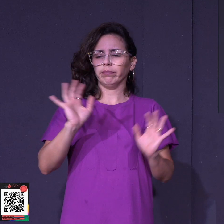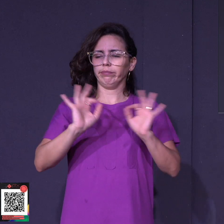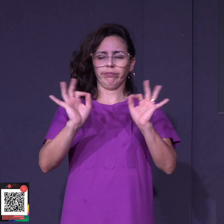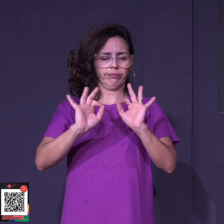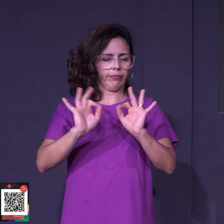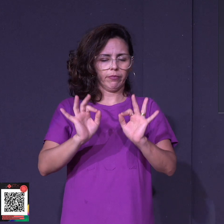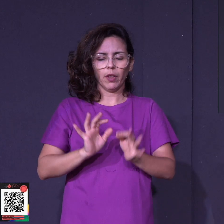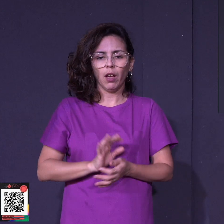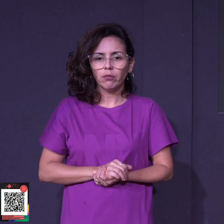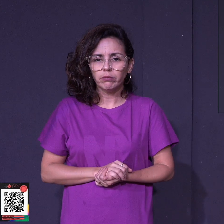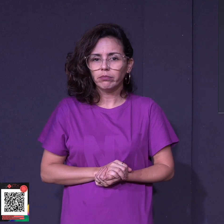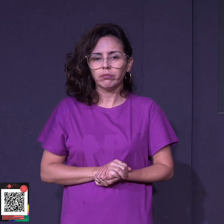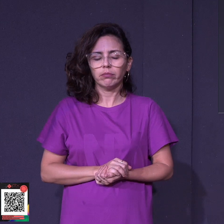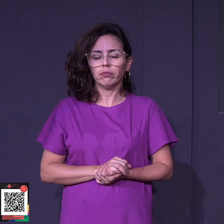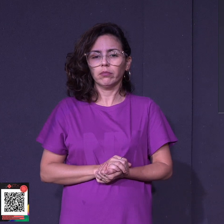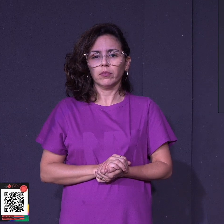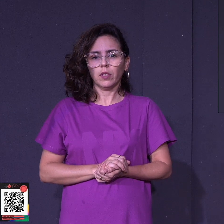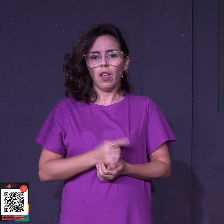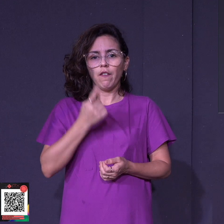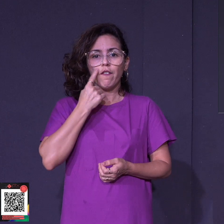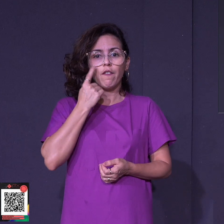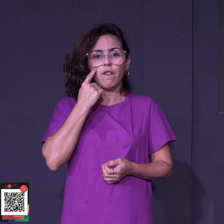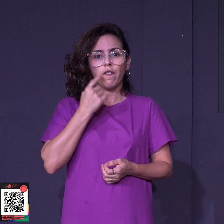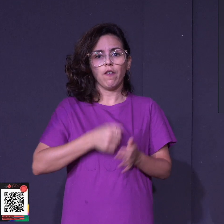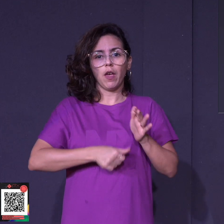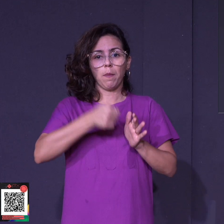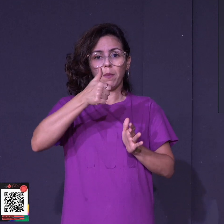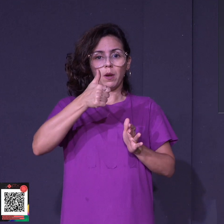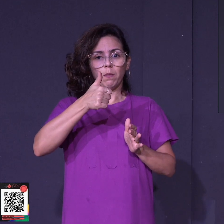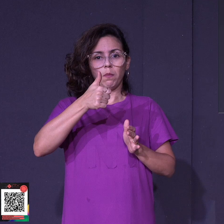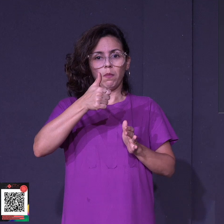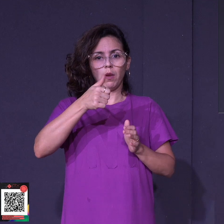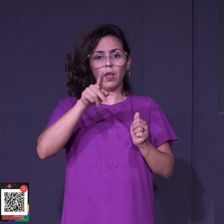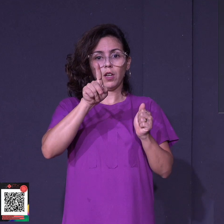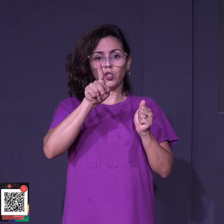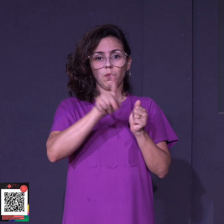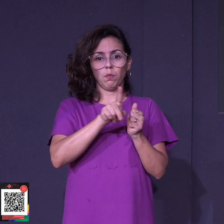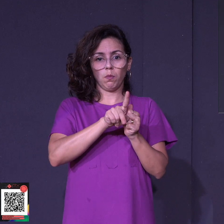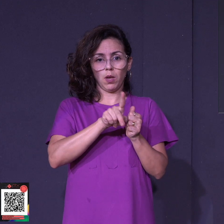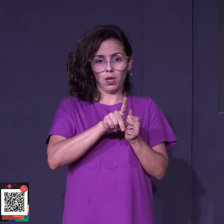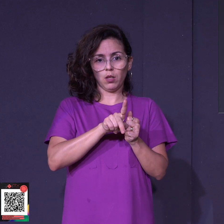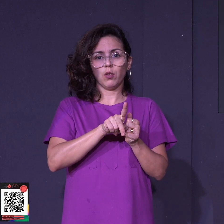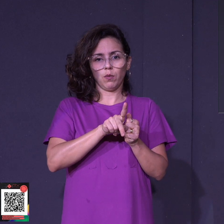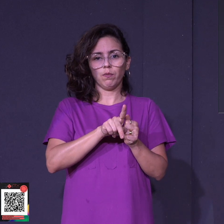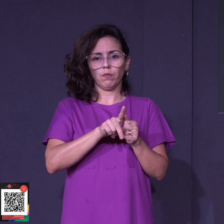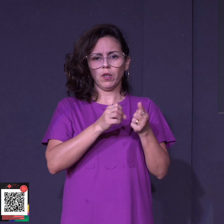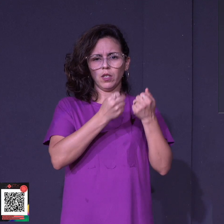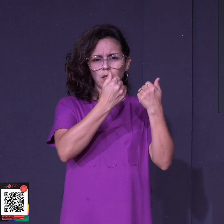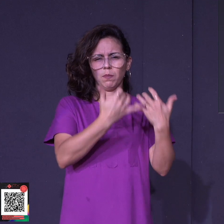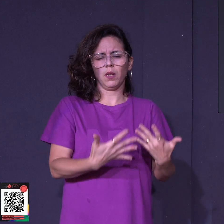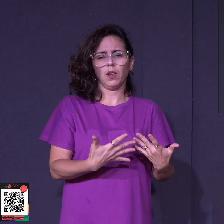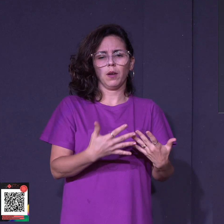Não sei se você já leu, mas 1 de Pedro 2, 23 diz qual era a prática corriqueira de Jesus.